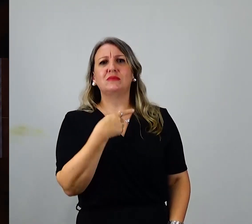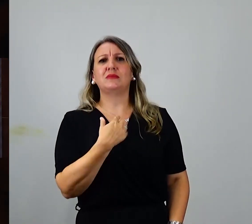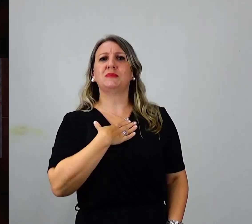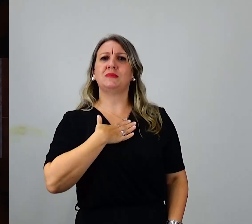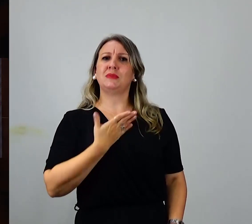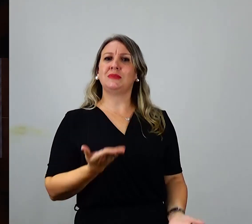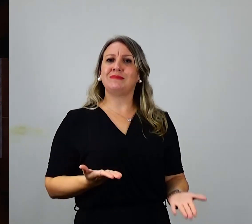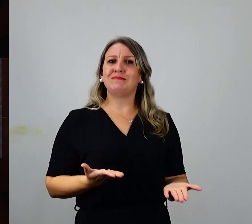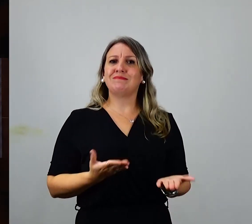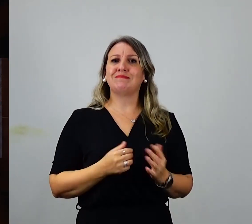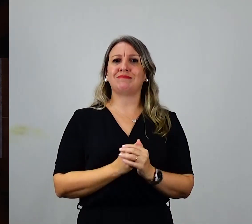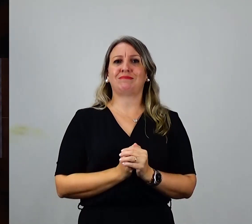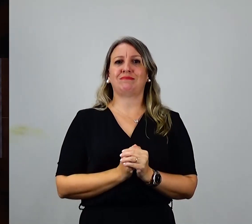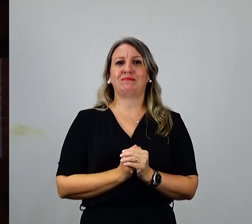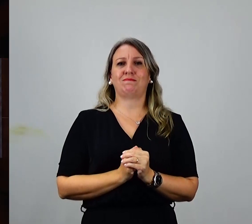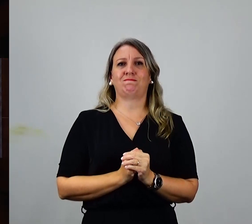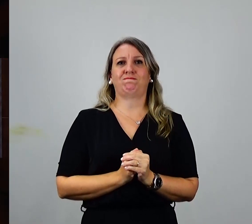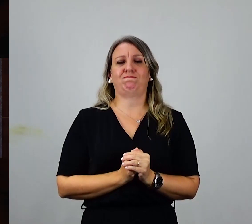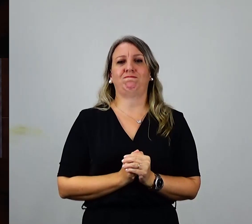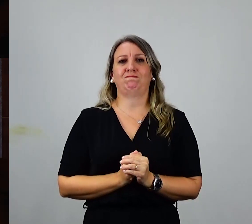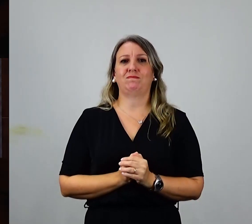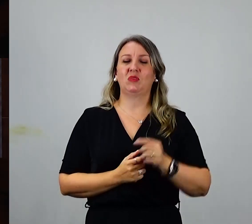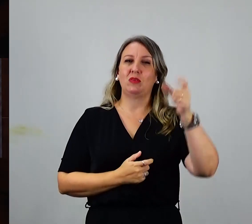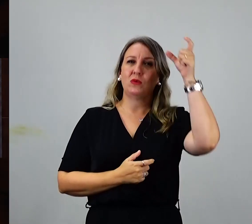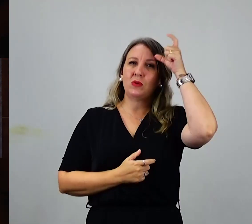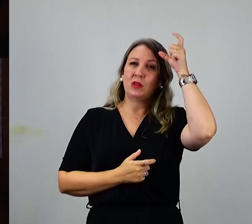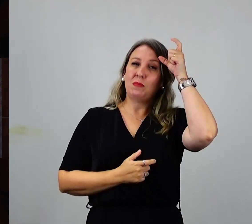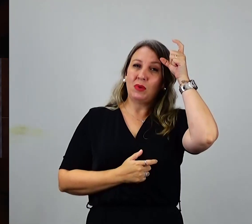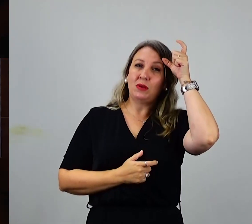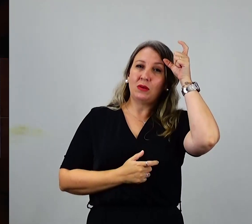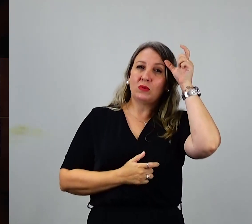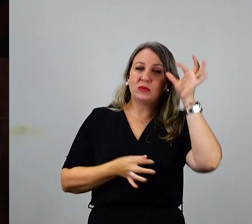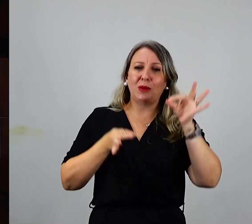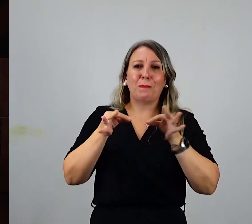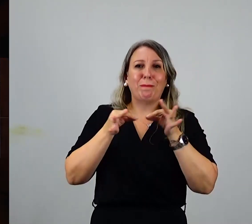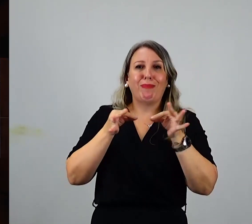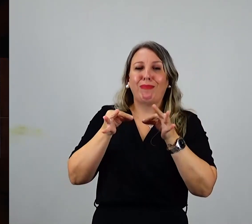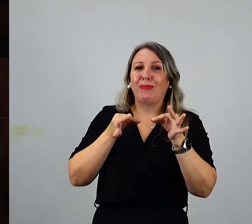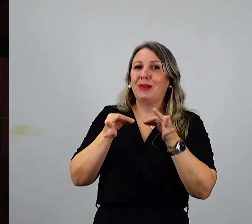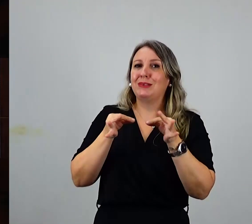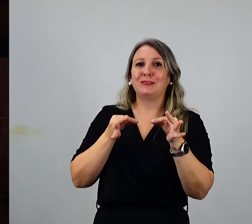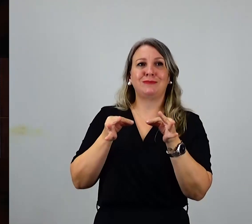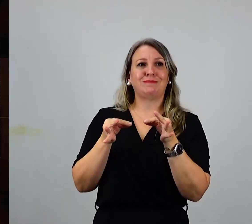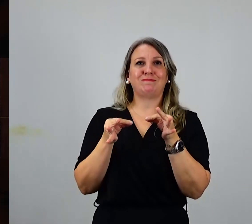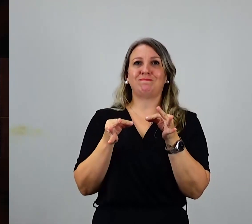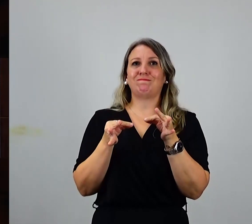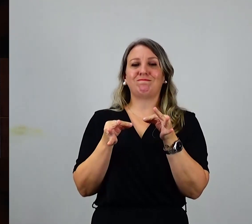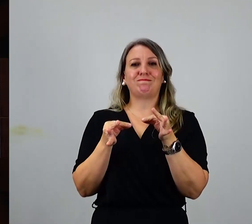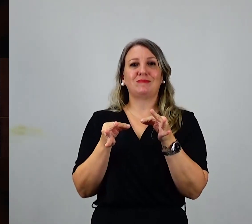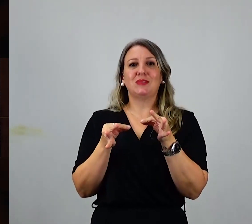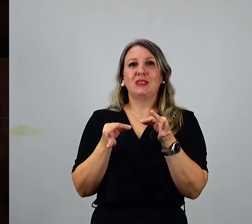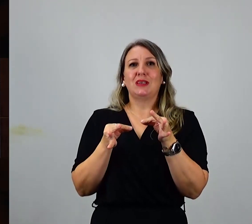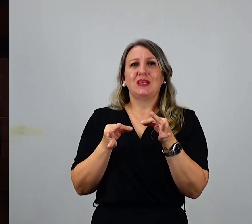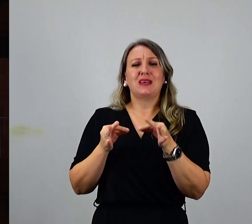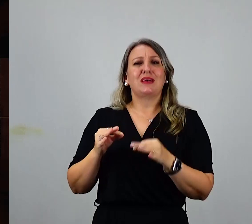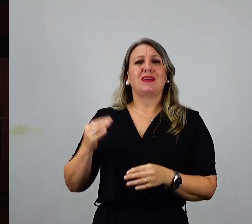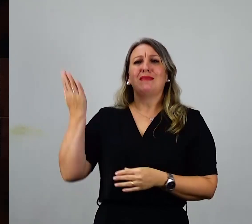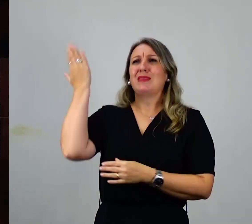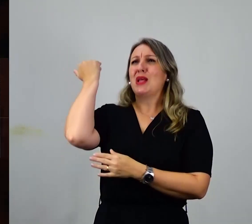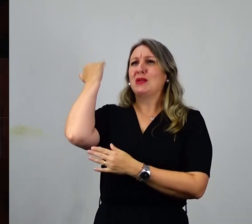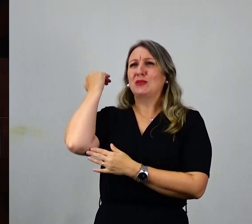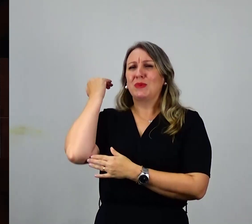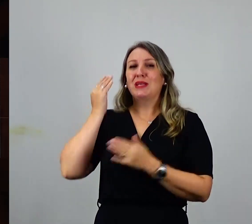A estratégia do diabo não mudou nesses anos, nesses milênios todos. Até hoje ele